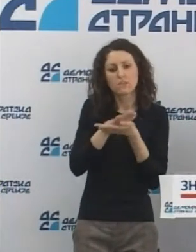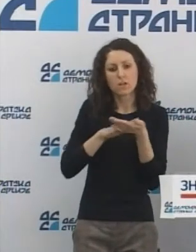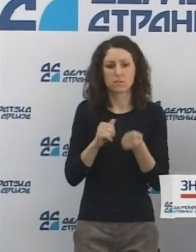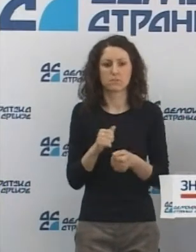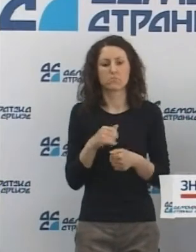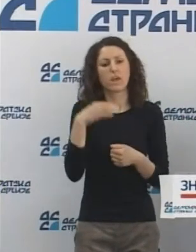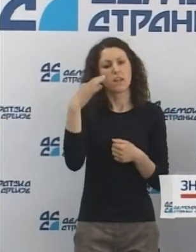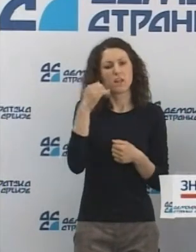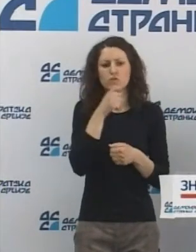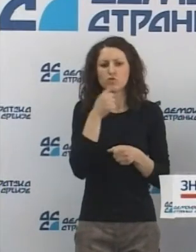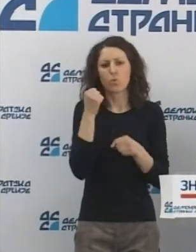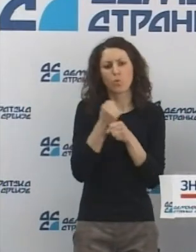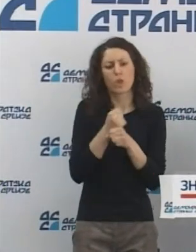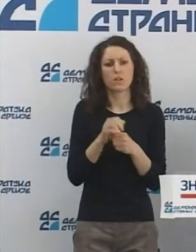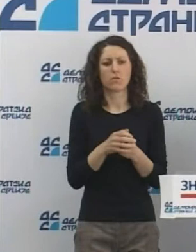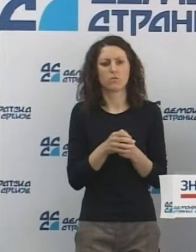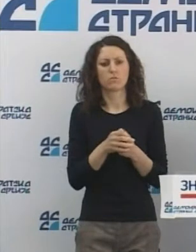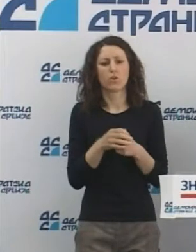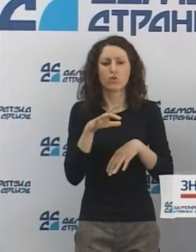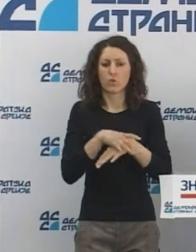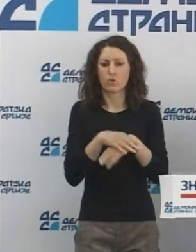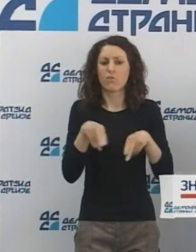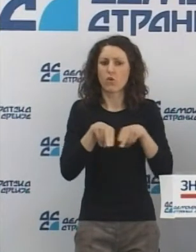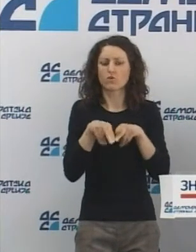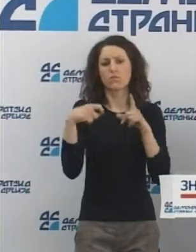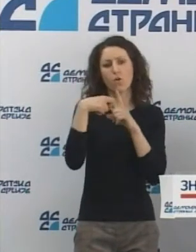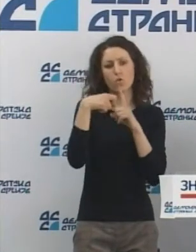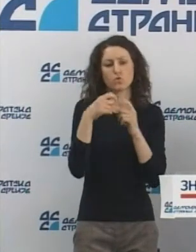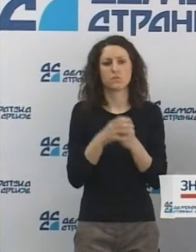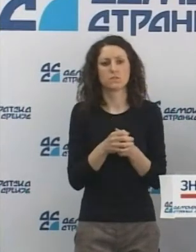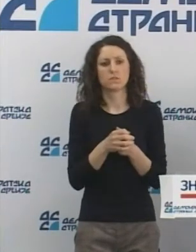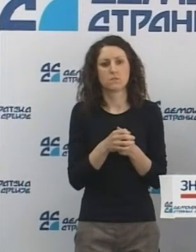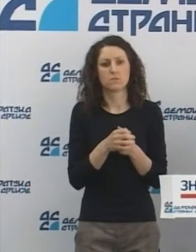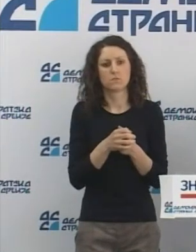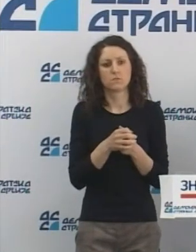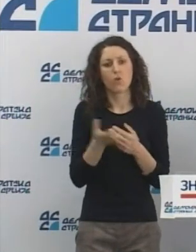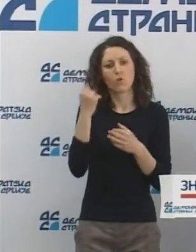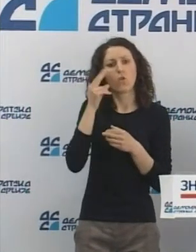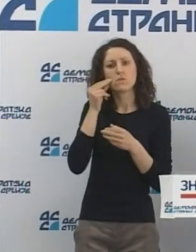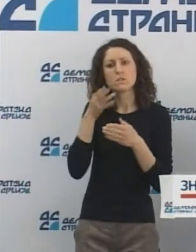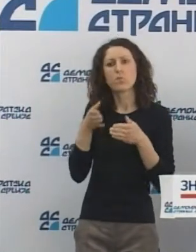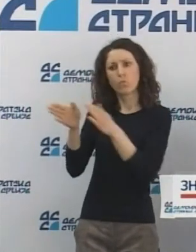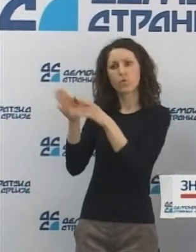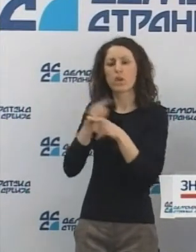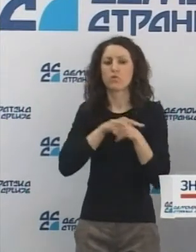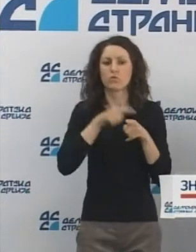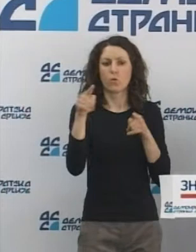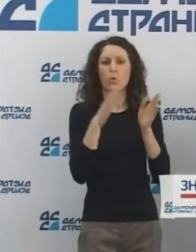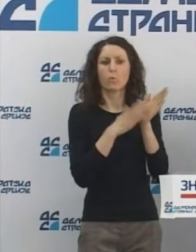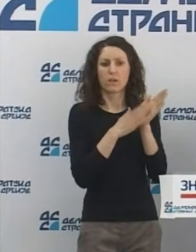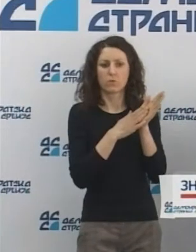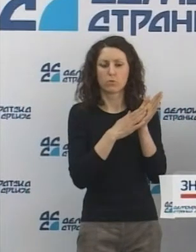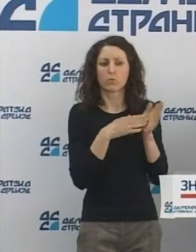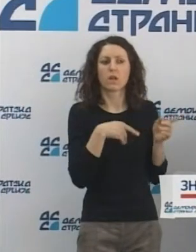i jedino što je uradio dr. Vojislav Koštunica. Znači od Novosadskog puta do